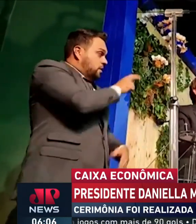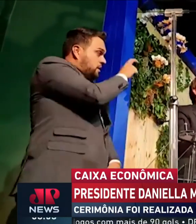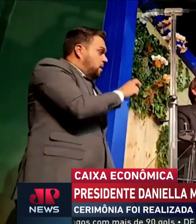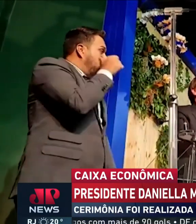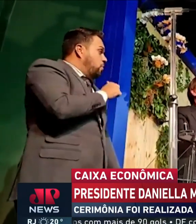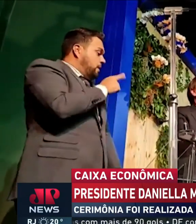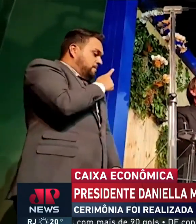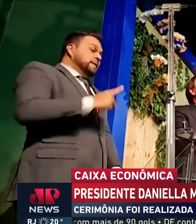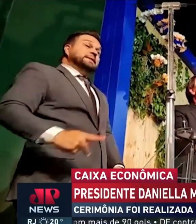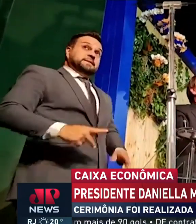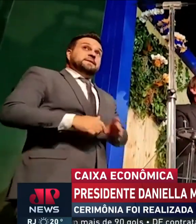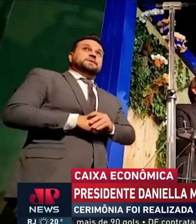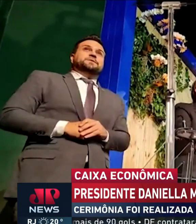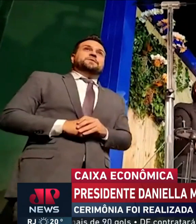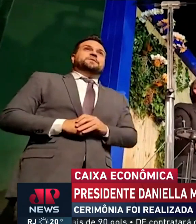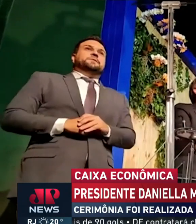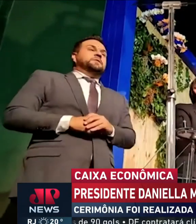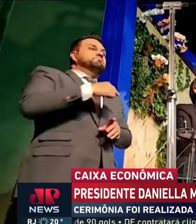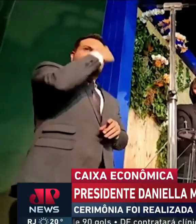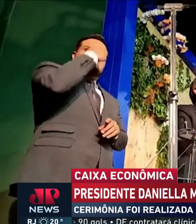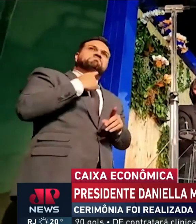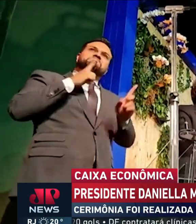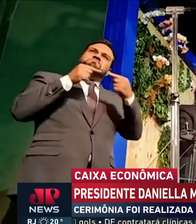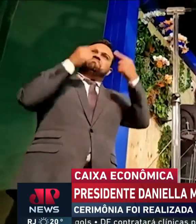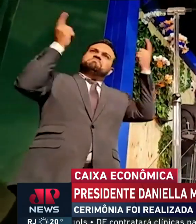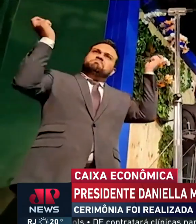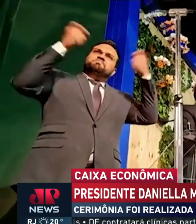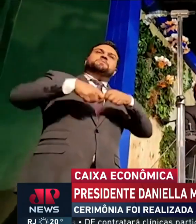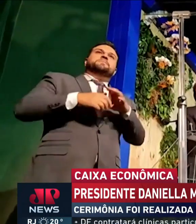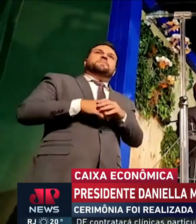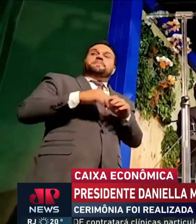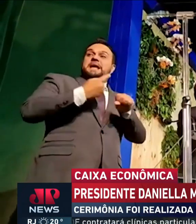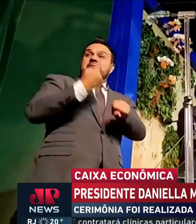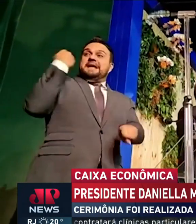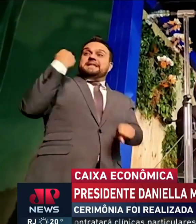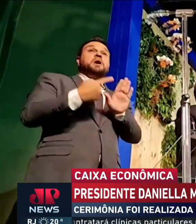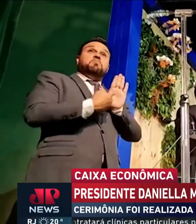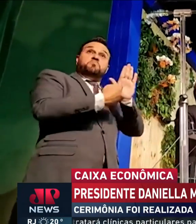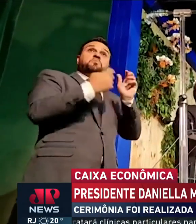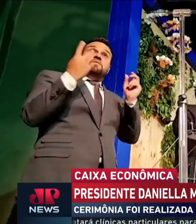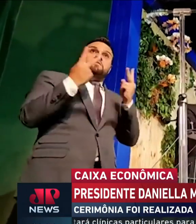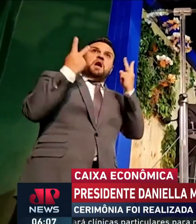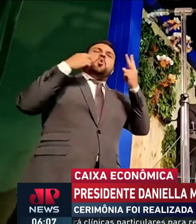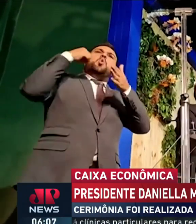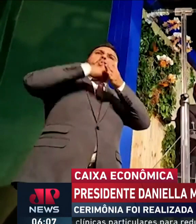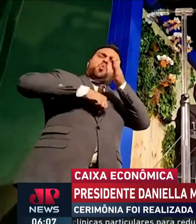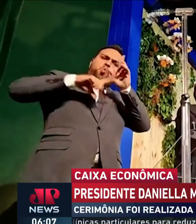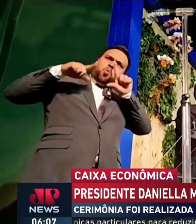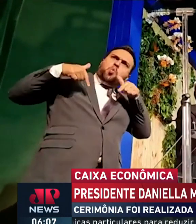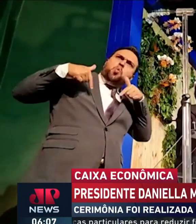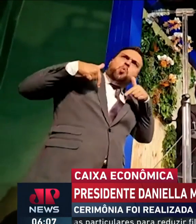presidente que é competente, que mostrou lá atrás o seu valor, que lutou, que se